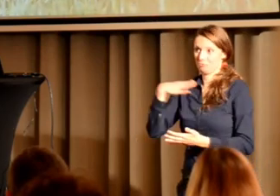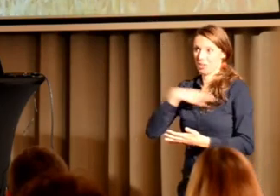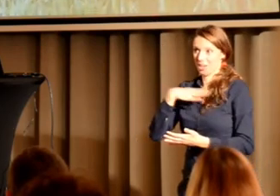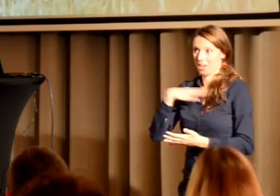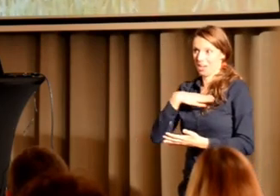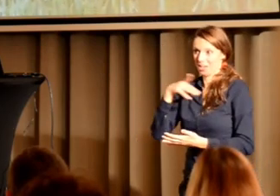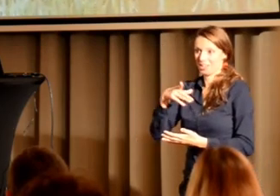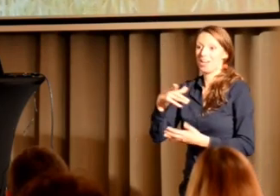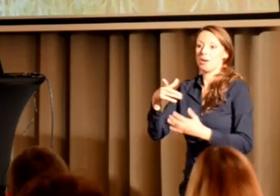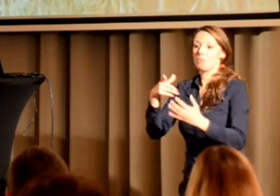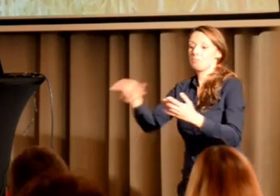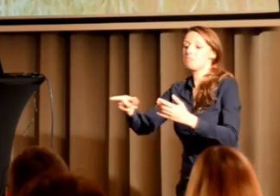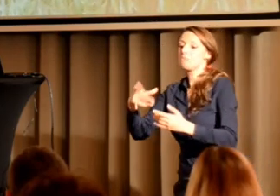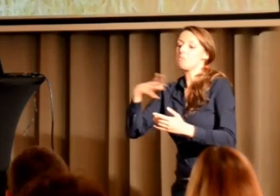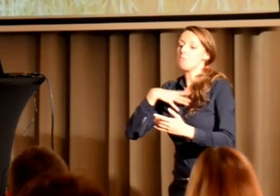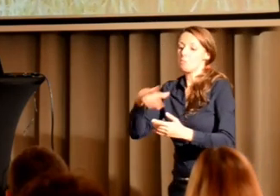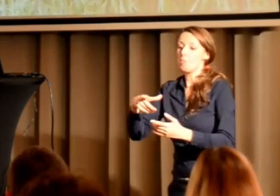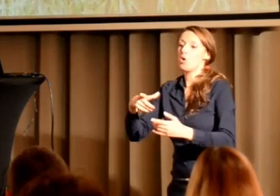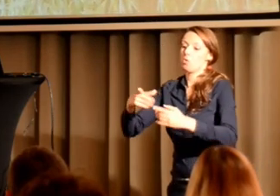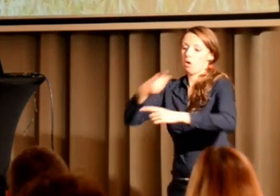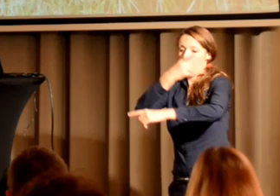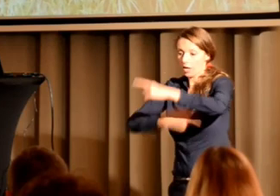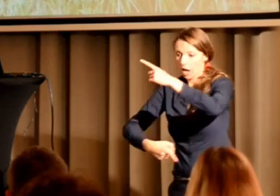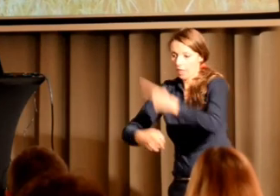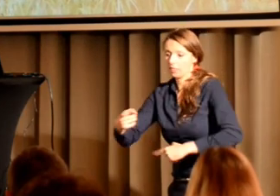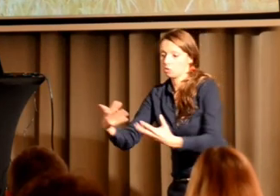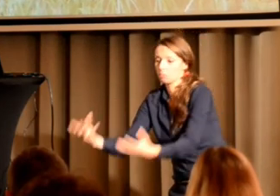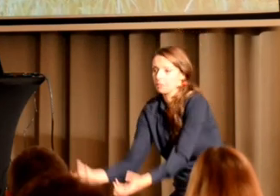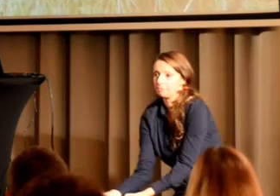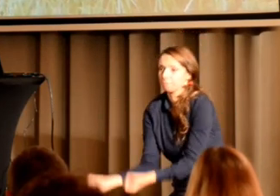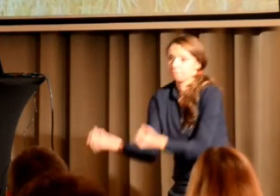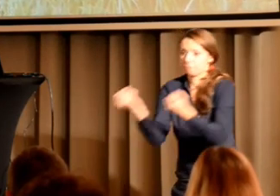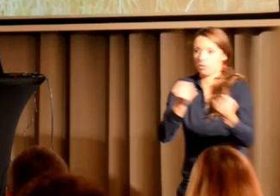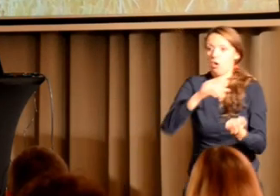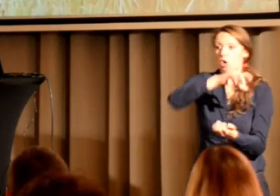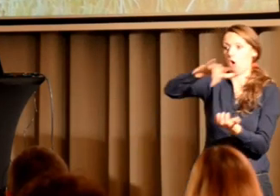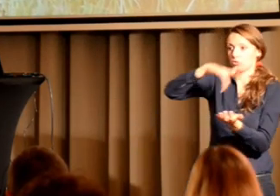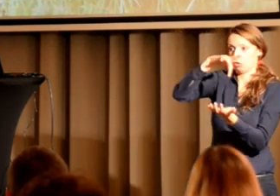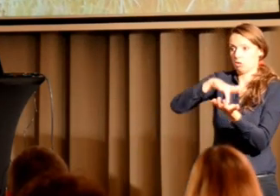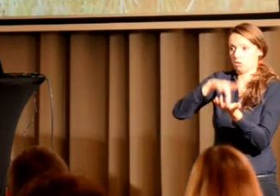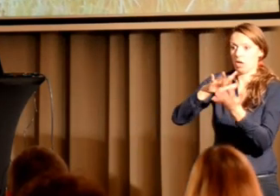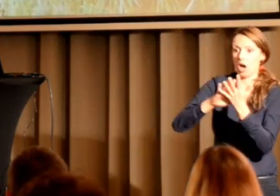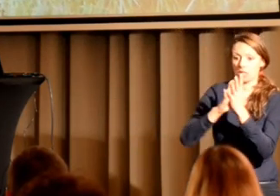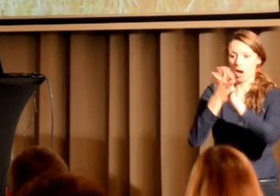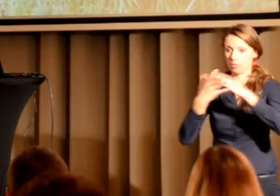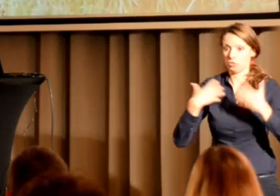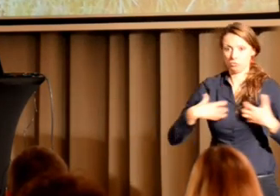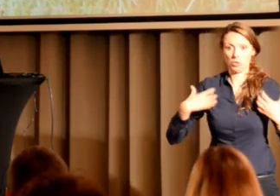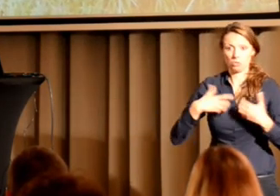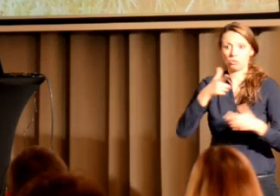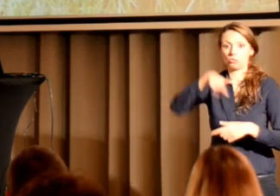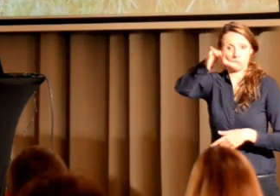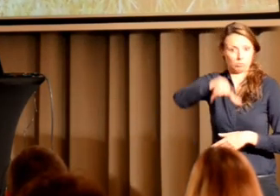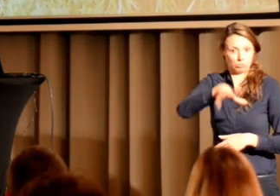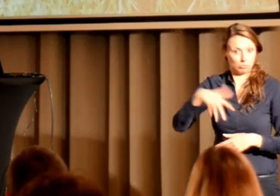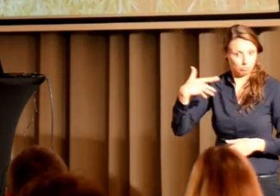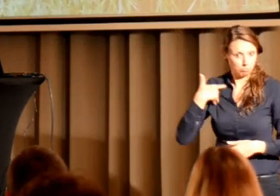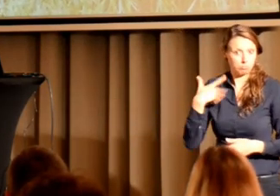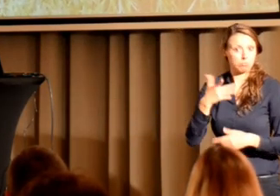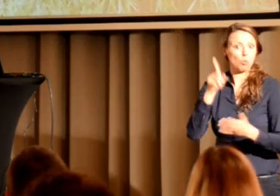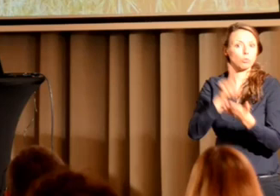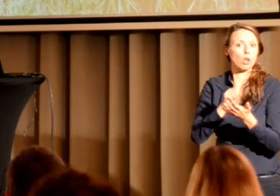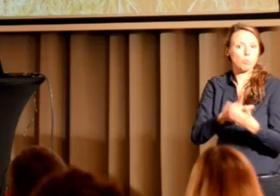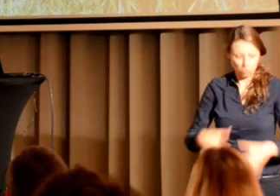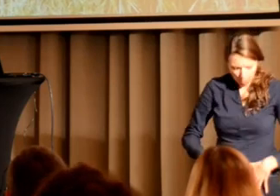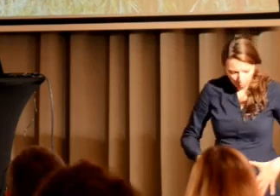z takiej drogi zabrać do ośrodka rehabilitacji dzikich zwierząt. Pobył tam 3 miesiące, udało się mu poskładać miednicę,